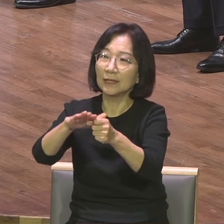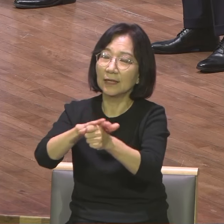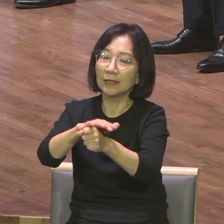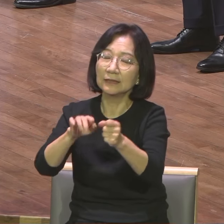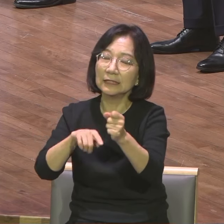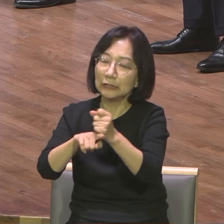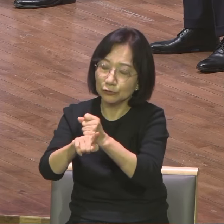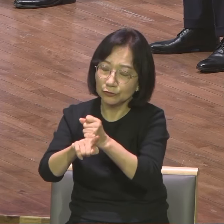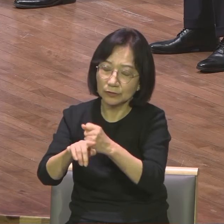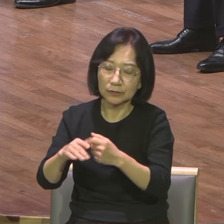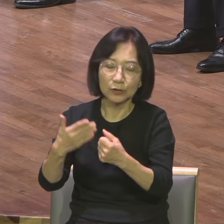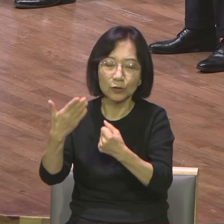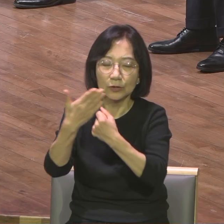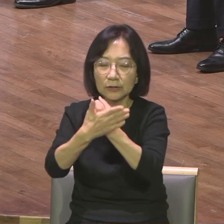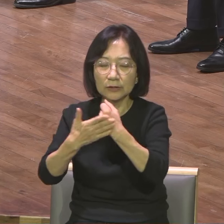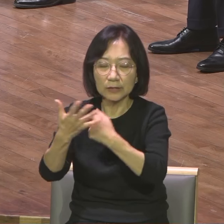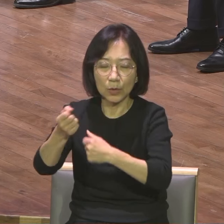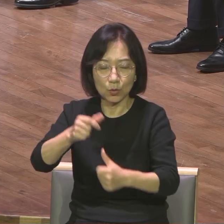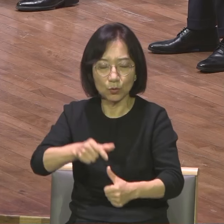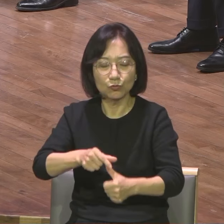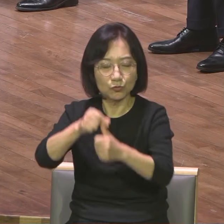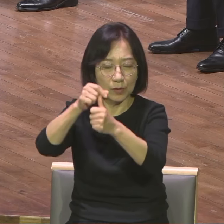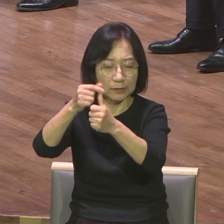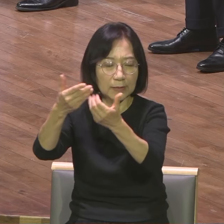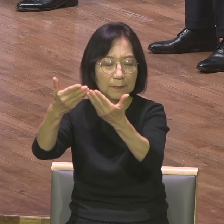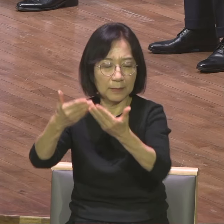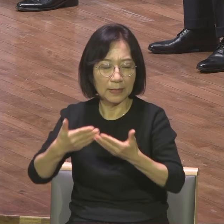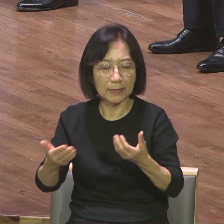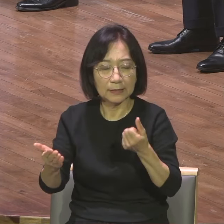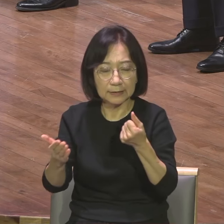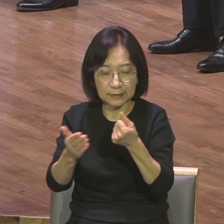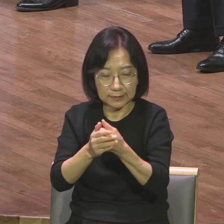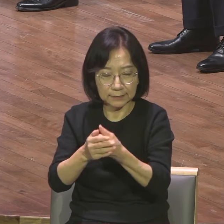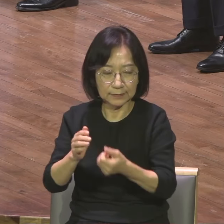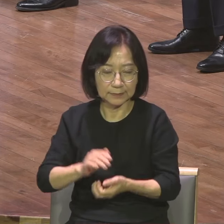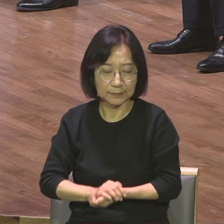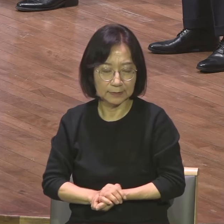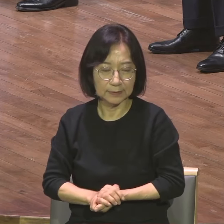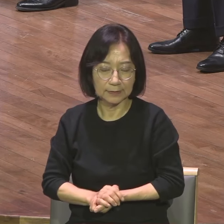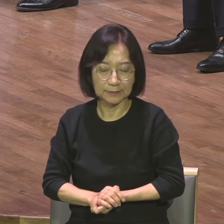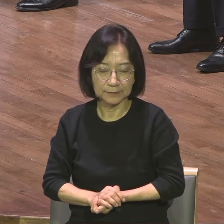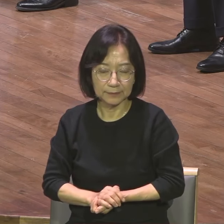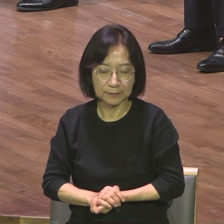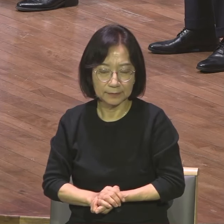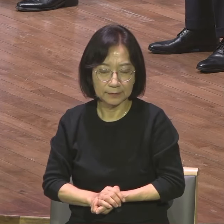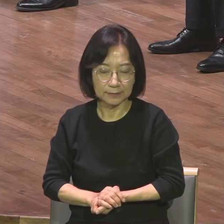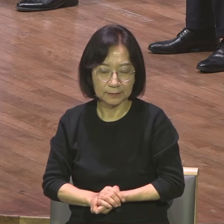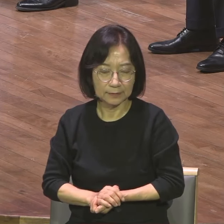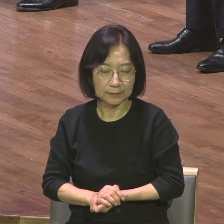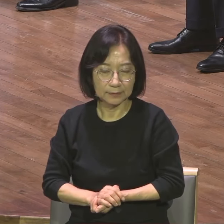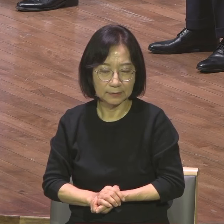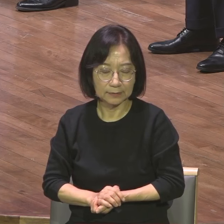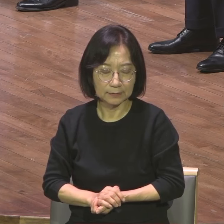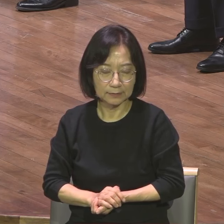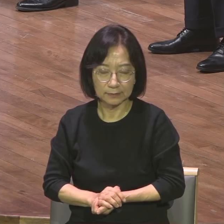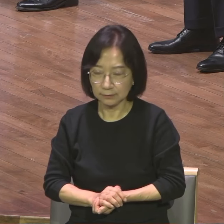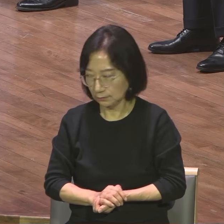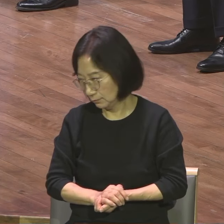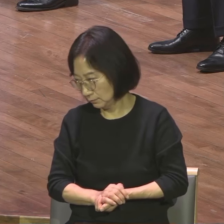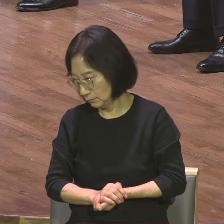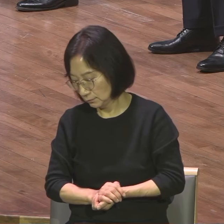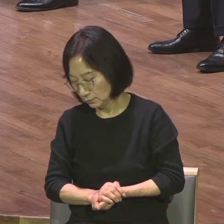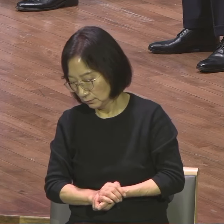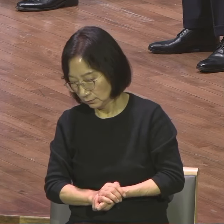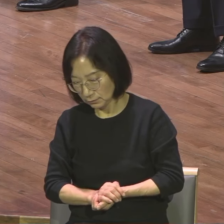믿습니다. 세계복음화를 이루시는 하나님의 방법은 교회입니다. 하나님의 나라는 교회입니다. 이 시간